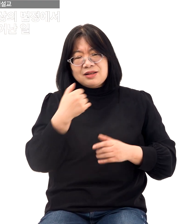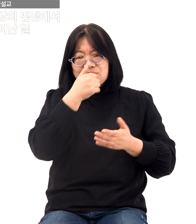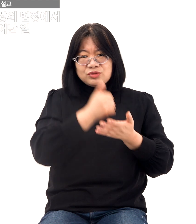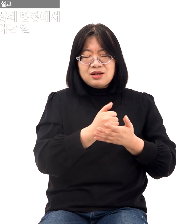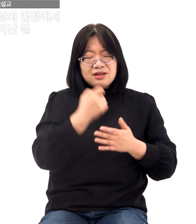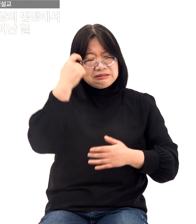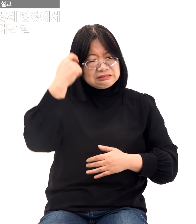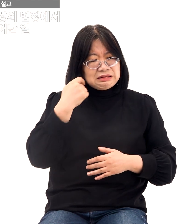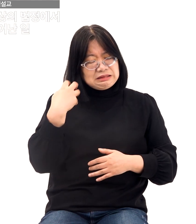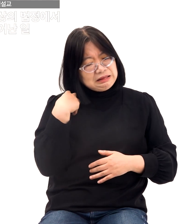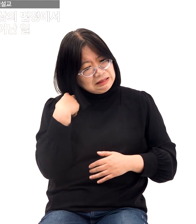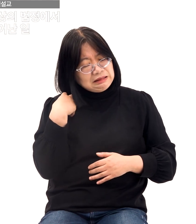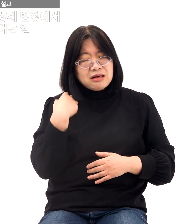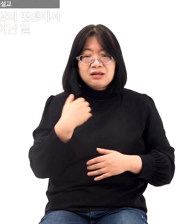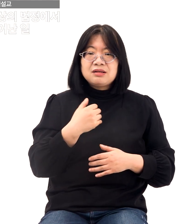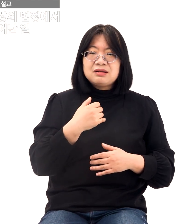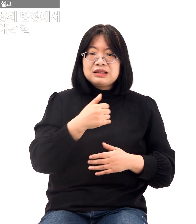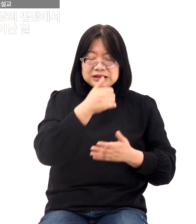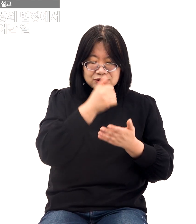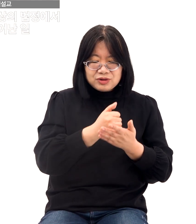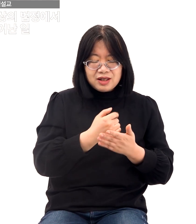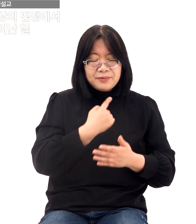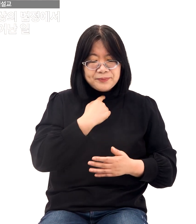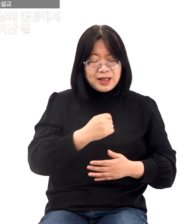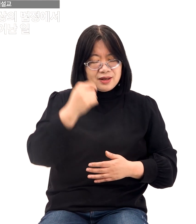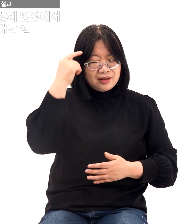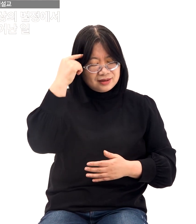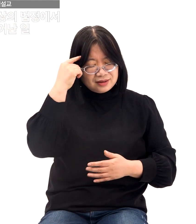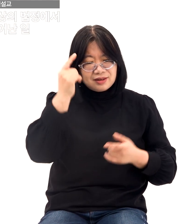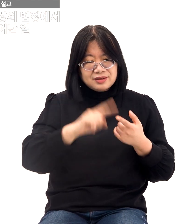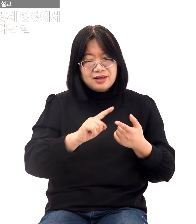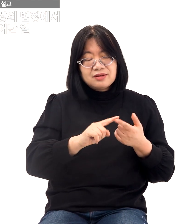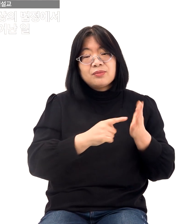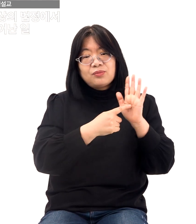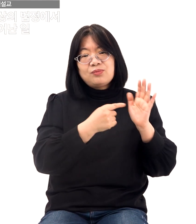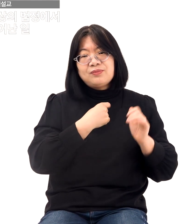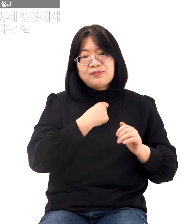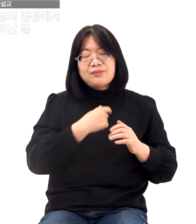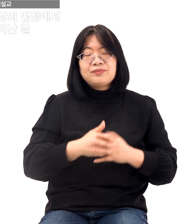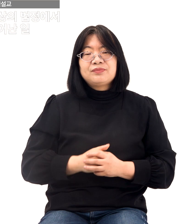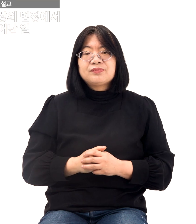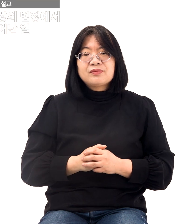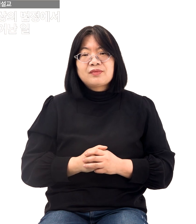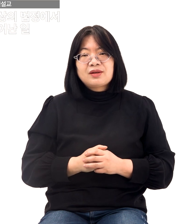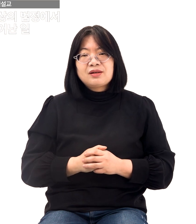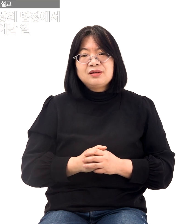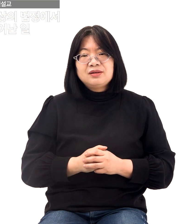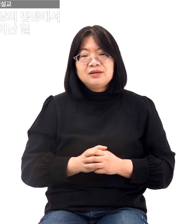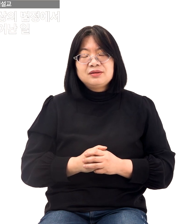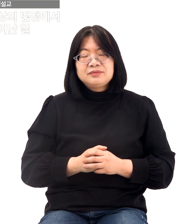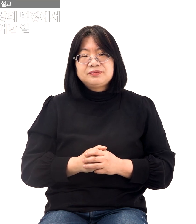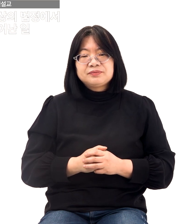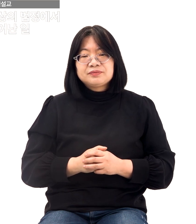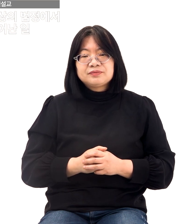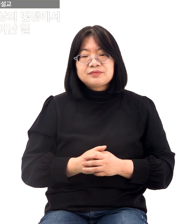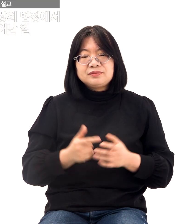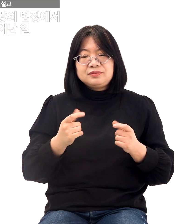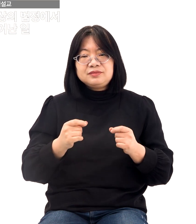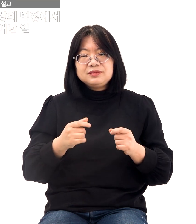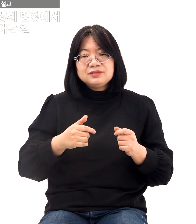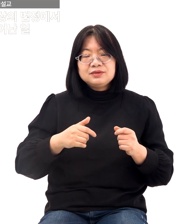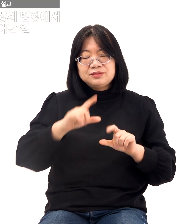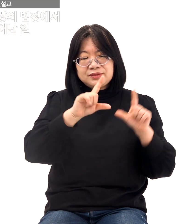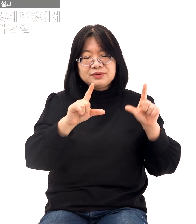죄책감, 죄의식 이것을 드러내고 싶은 거예요. 제가 이제 이런 현상을